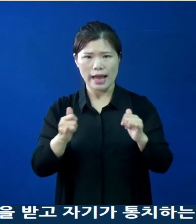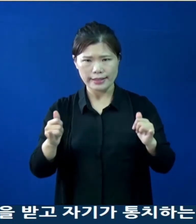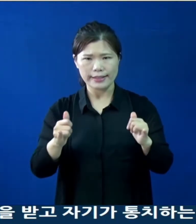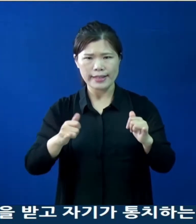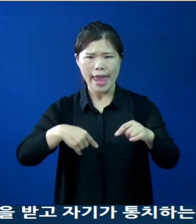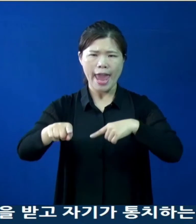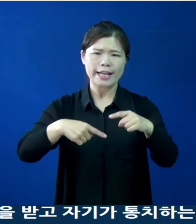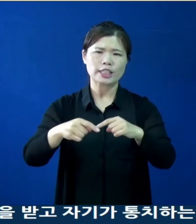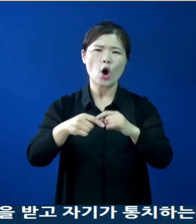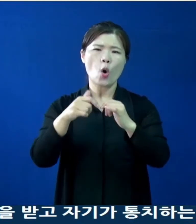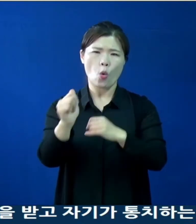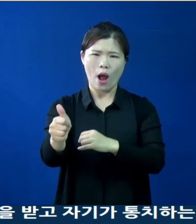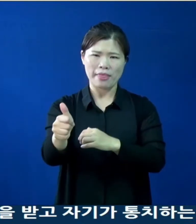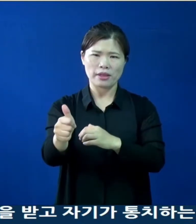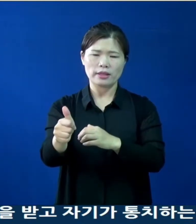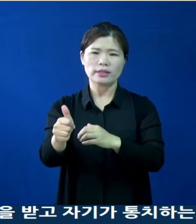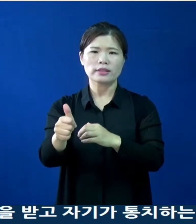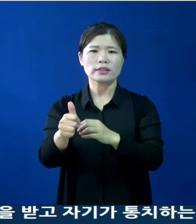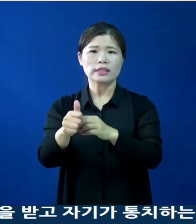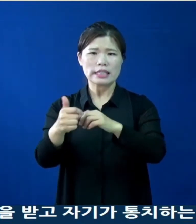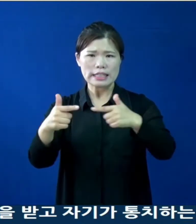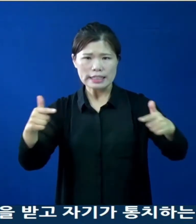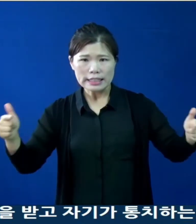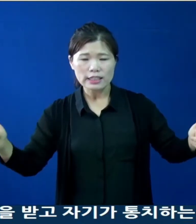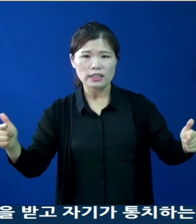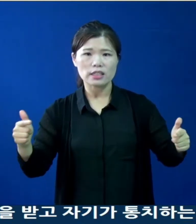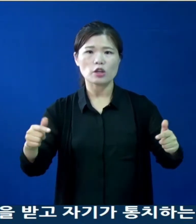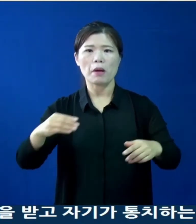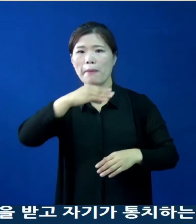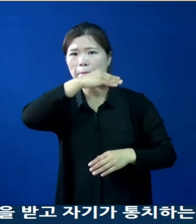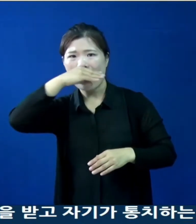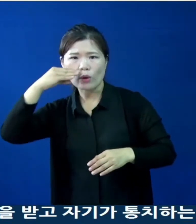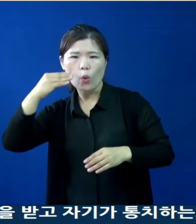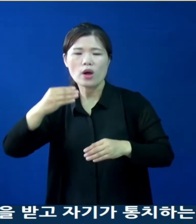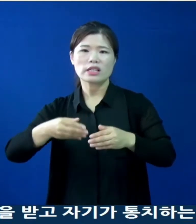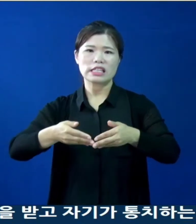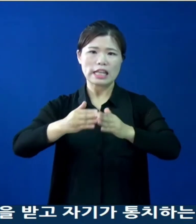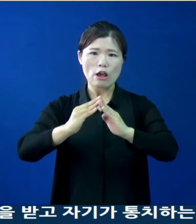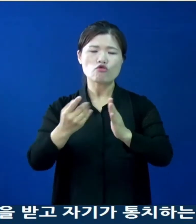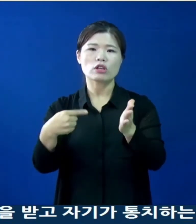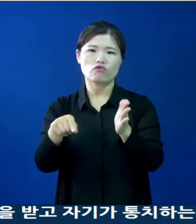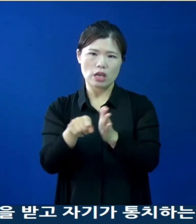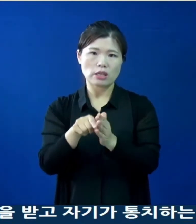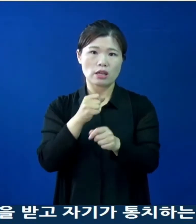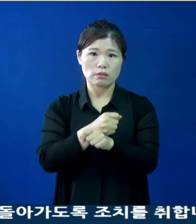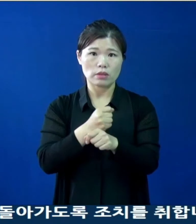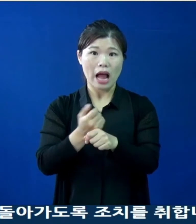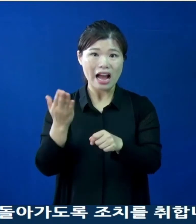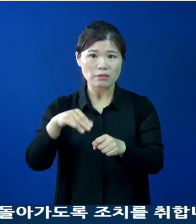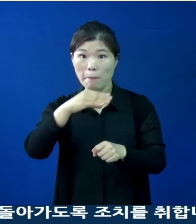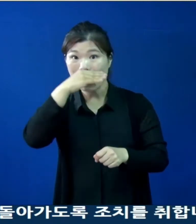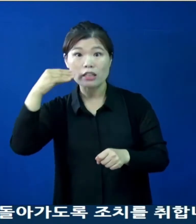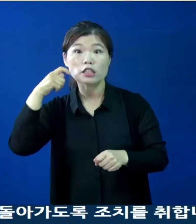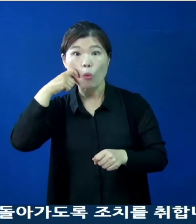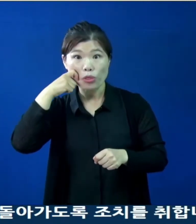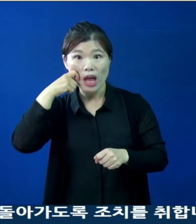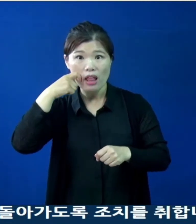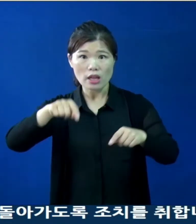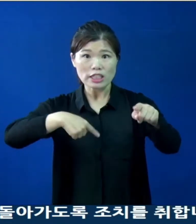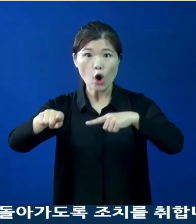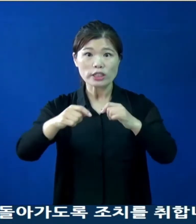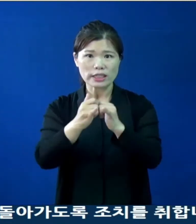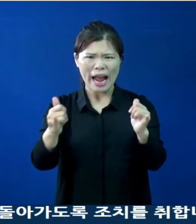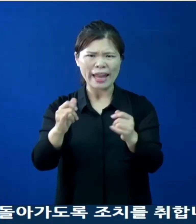공의롭게 다스리는 사람들이 되도록 그 사람들을 바로 세운 겁니다. 그렇지 못한 인물들은 바꾼 것이죠. 그래서